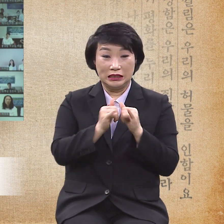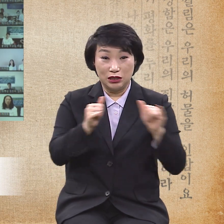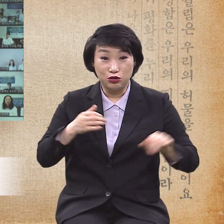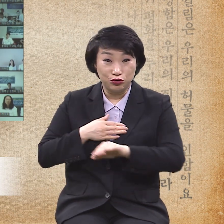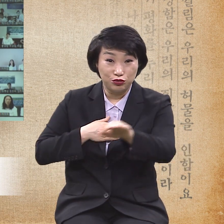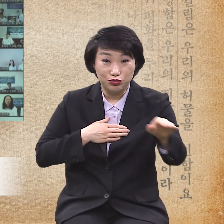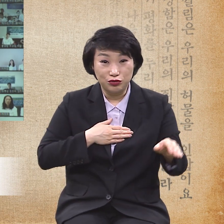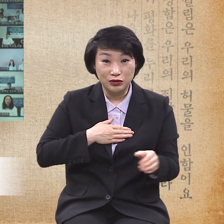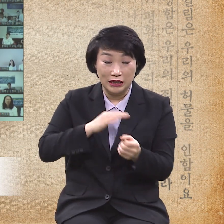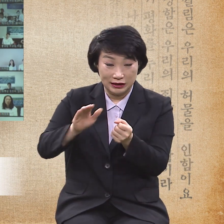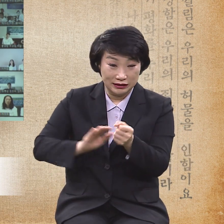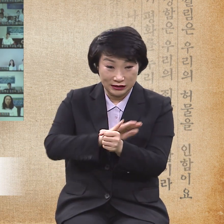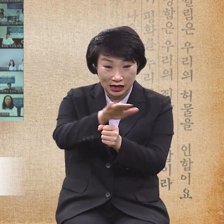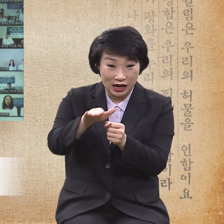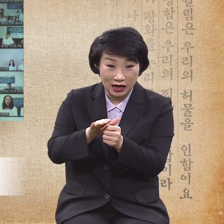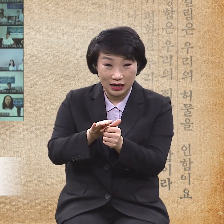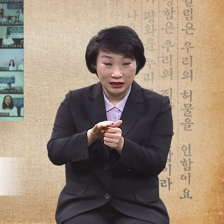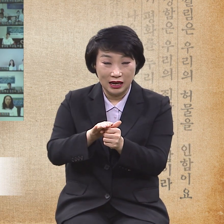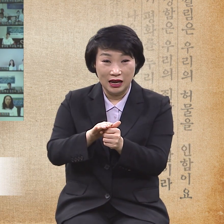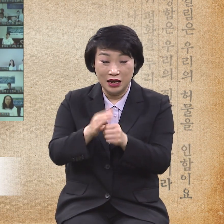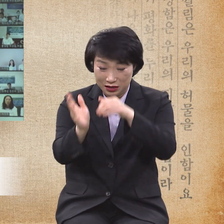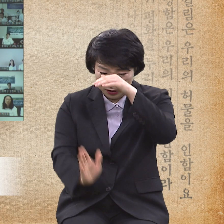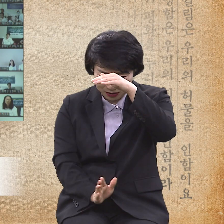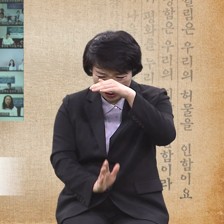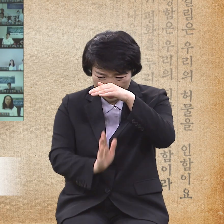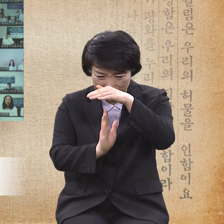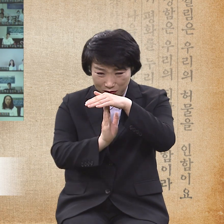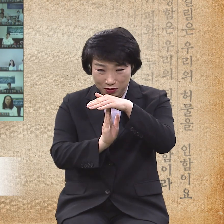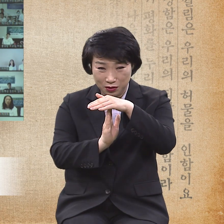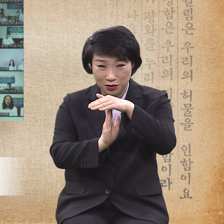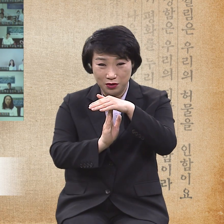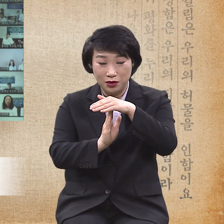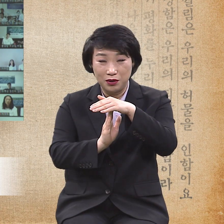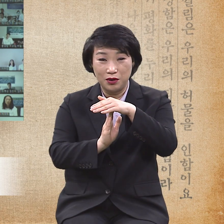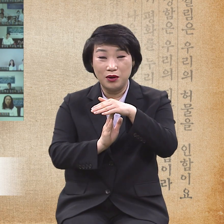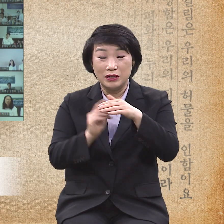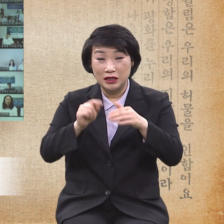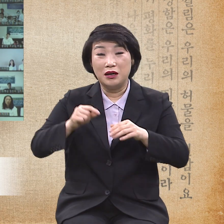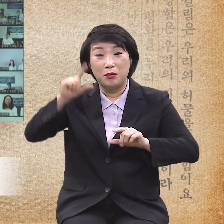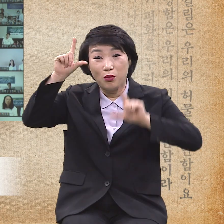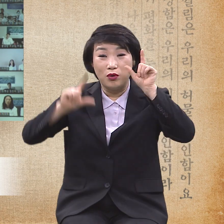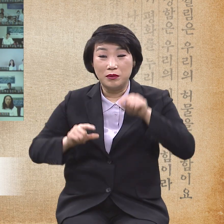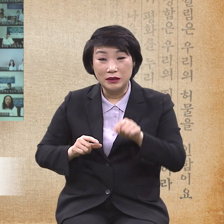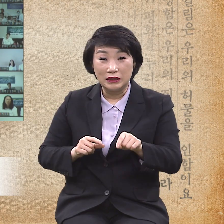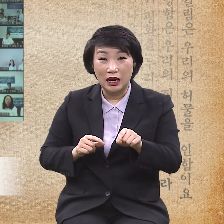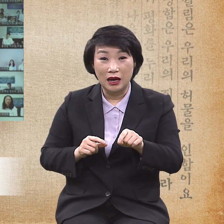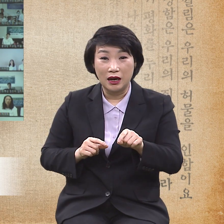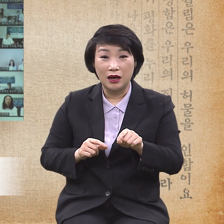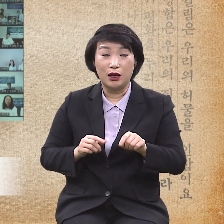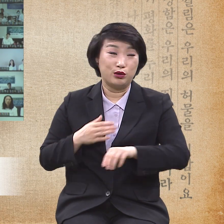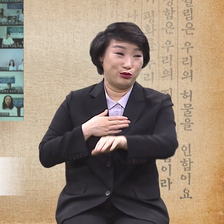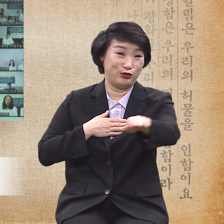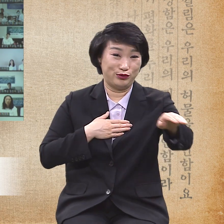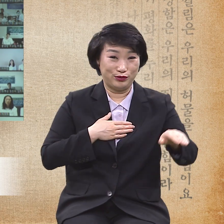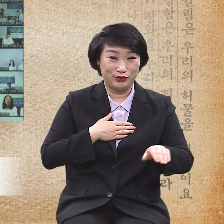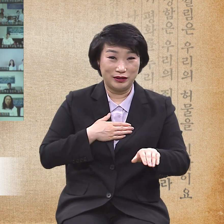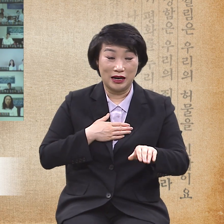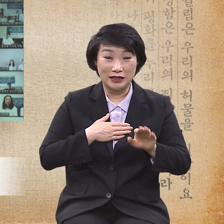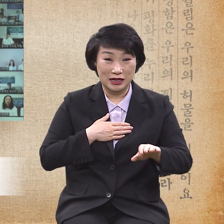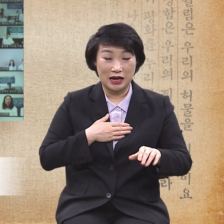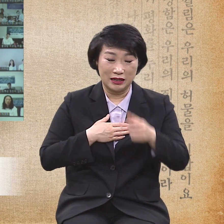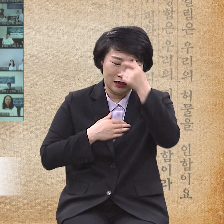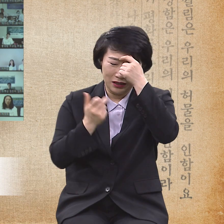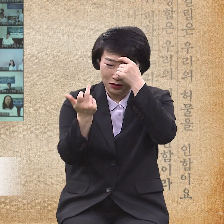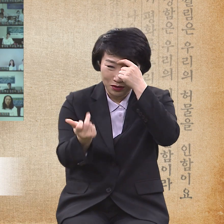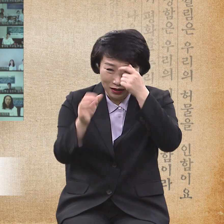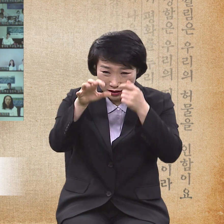인류의 사랑에 절정을 이루고 있는 모습이 우리가 저